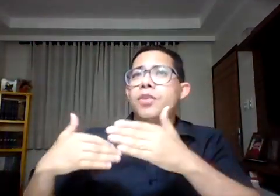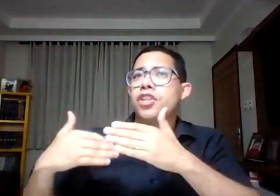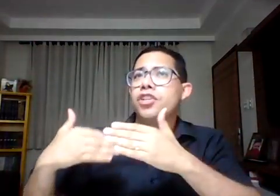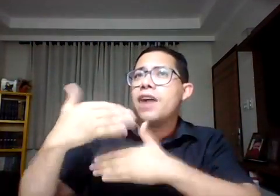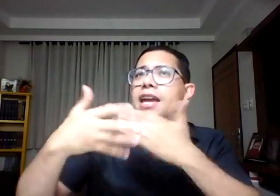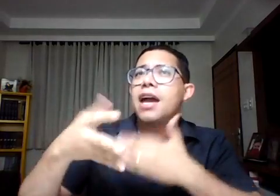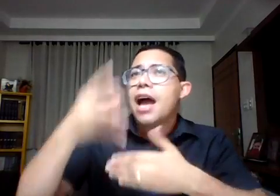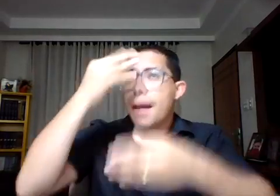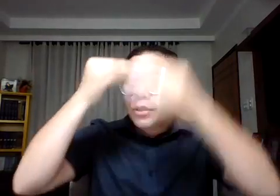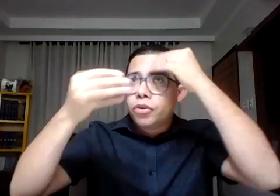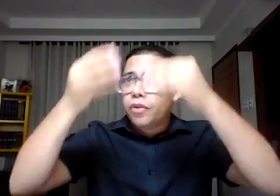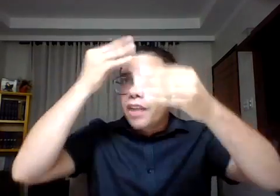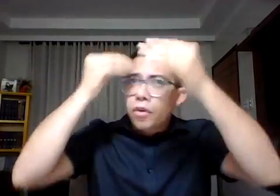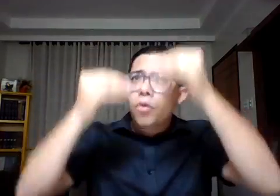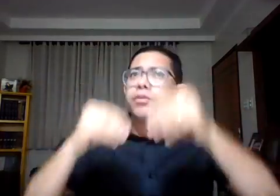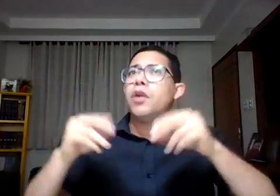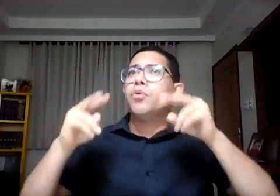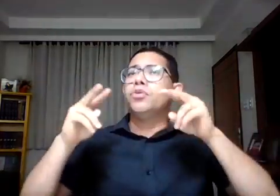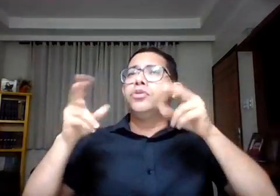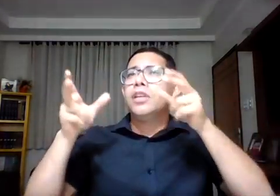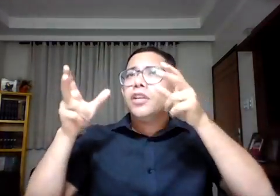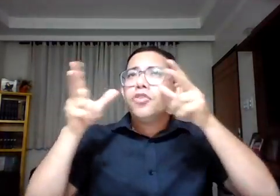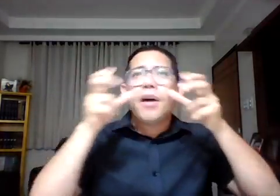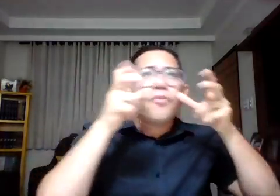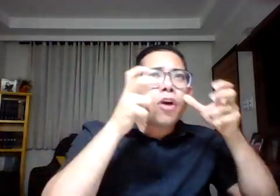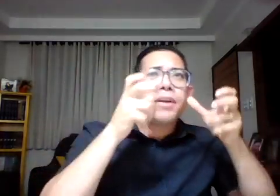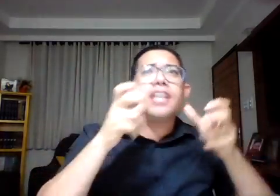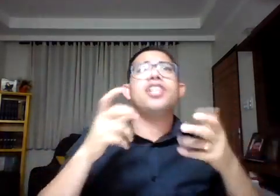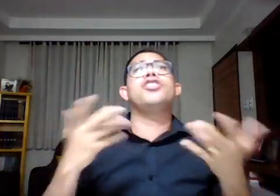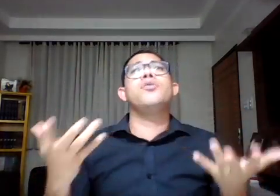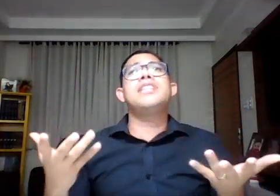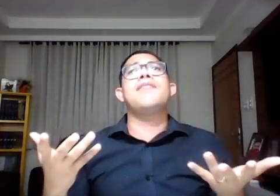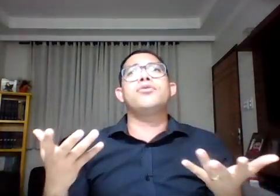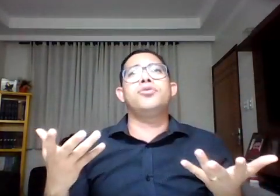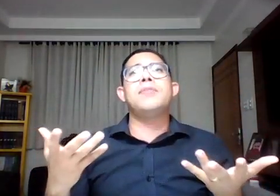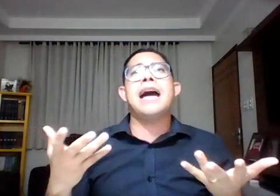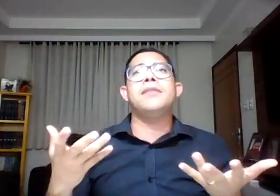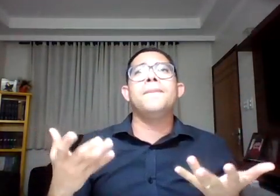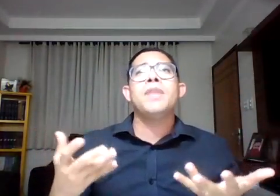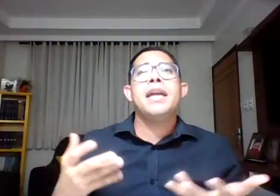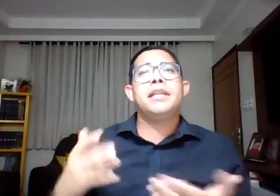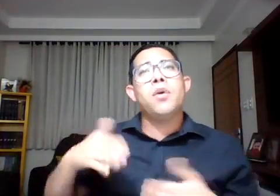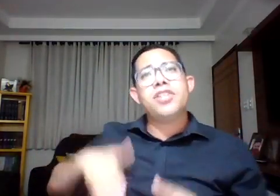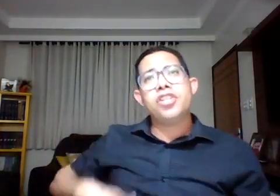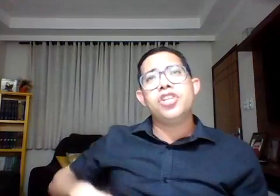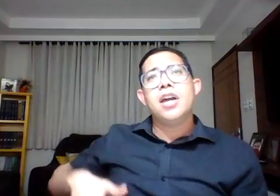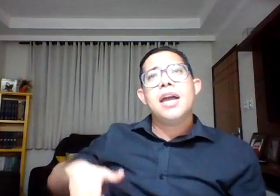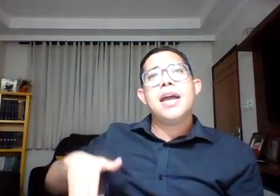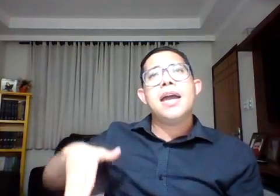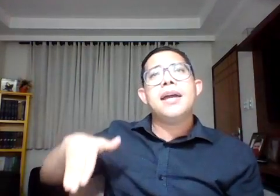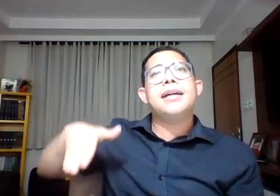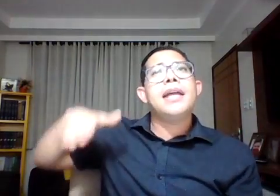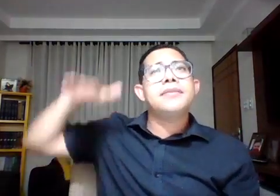gente vai absorvendo conteúdos de uma forma que a gente não estava acostumado. Então, a gente